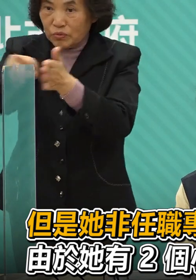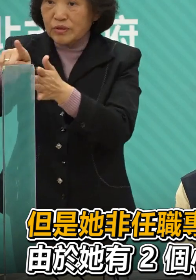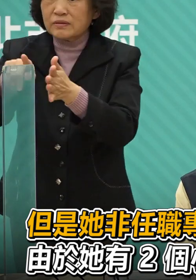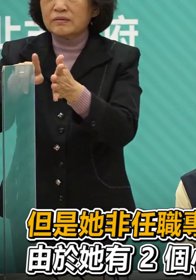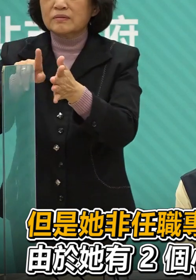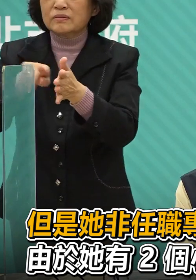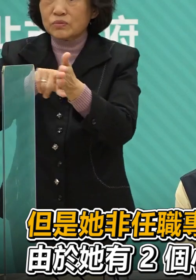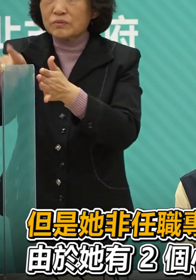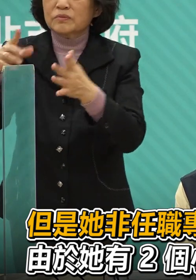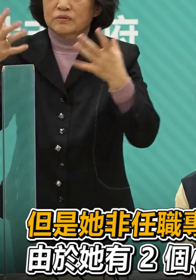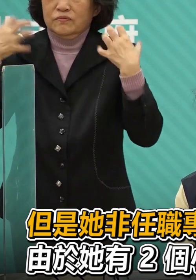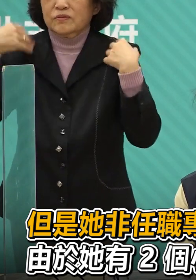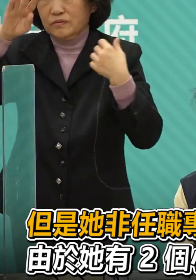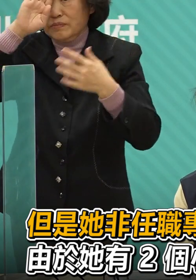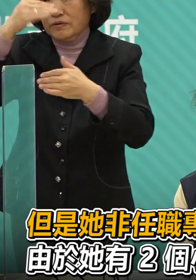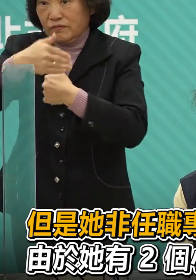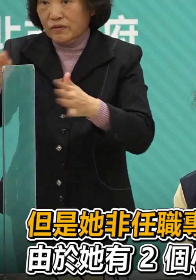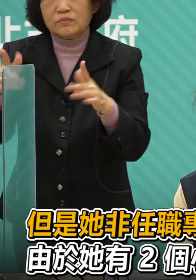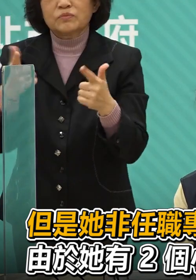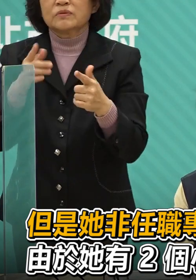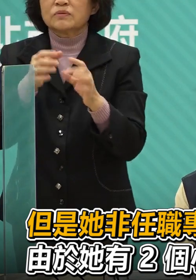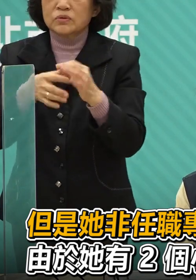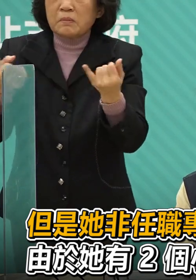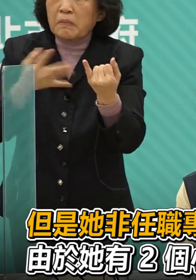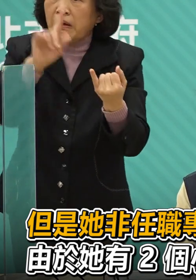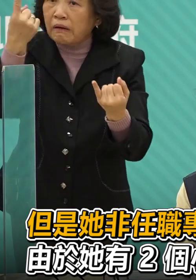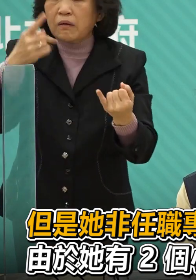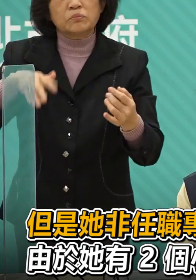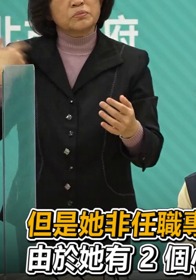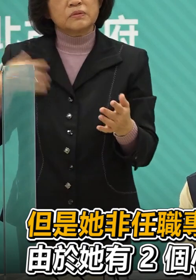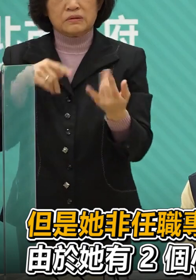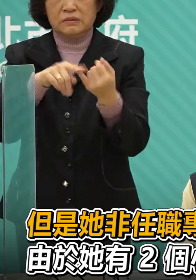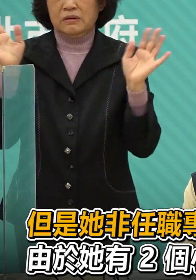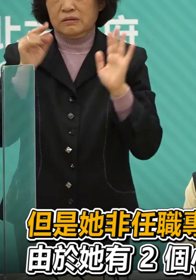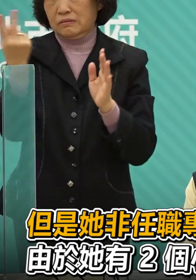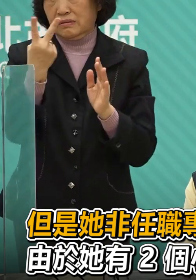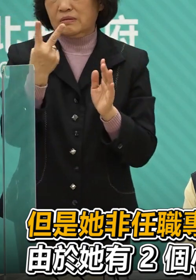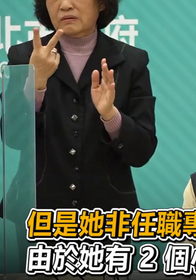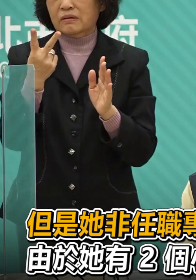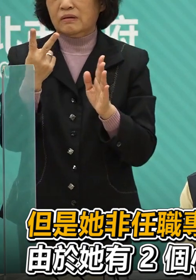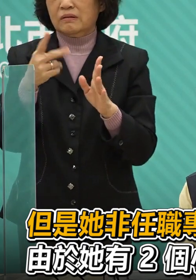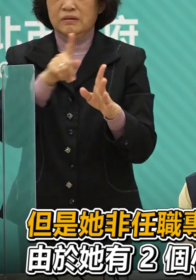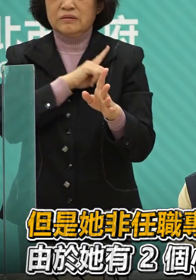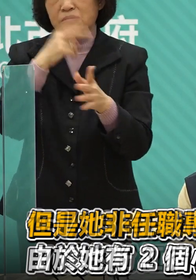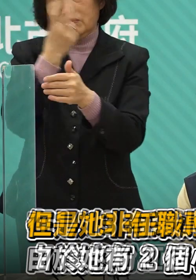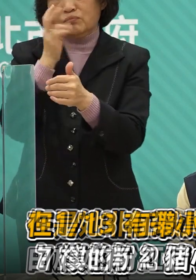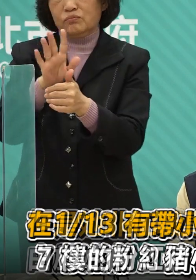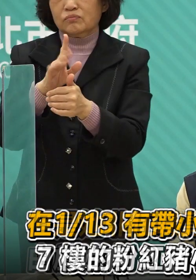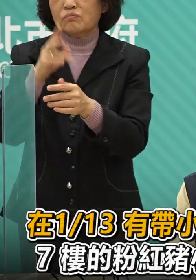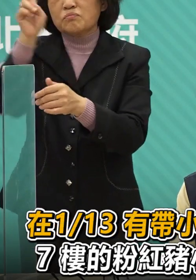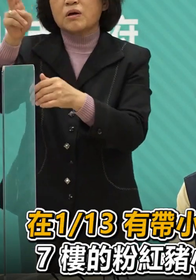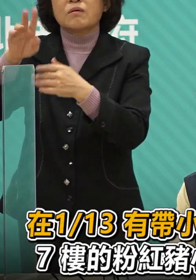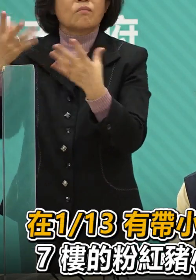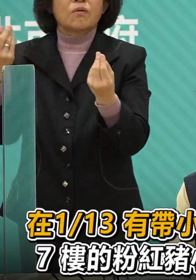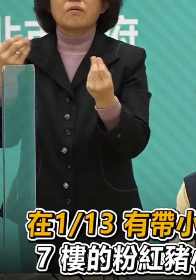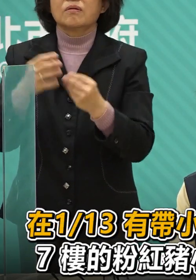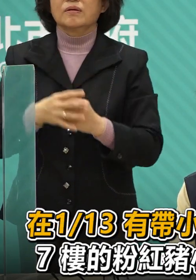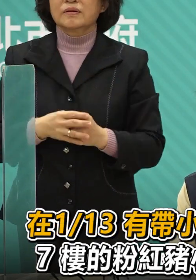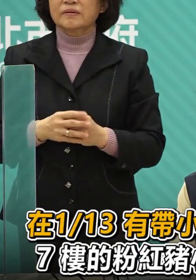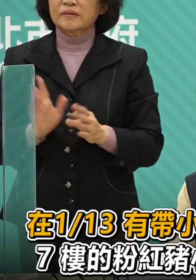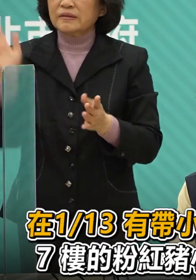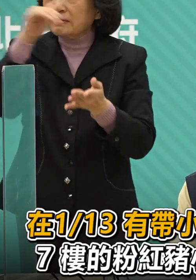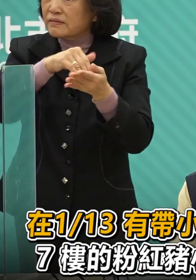房，所以目前还是感染源不明。那她有2个小孩，那她是自己照顾，没有托育。那目前为